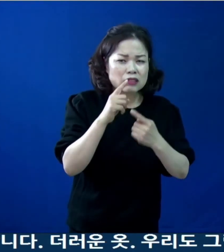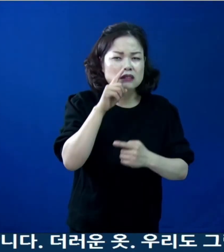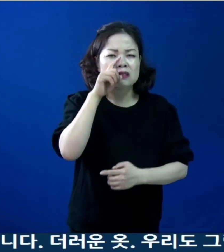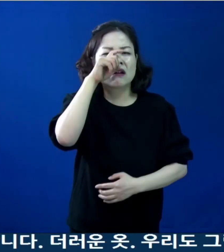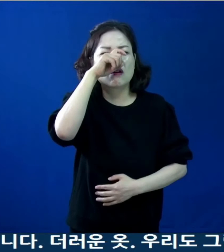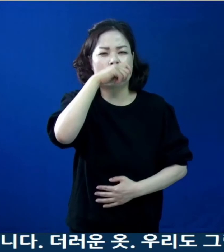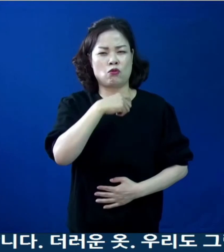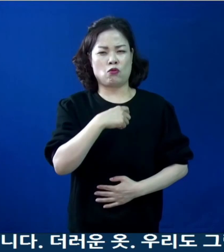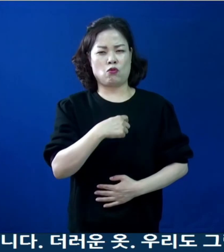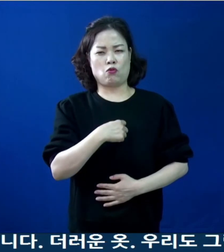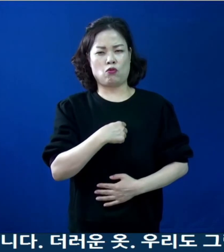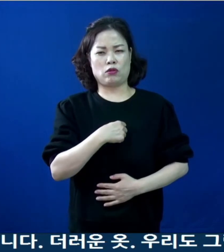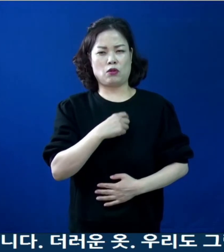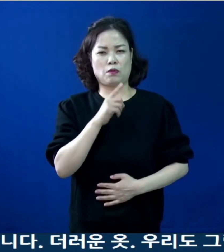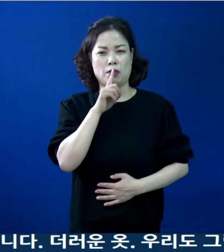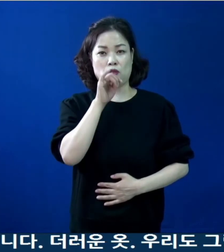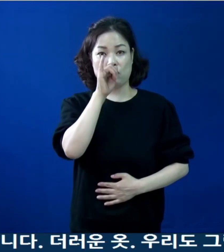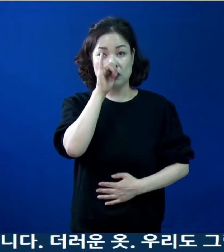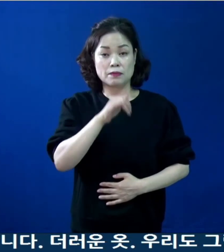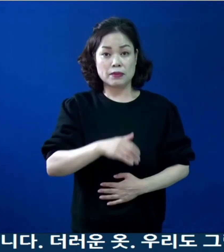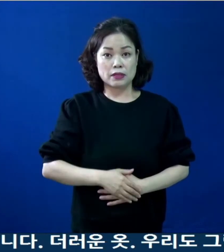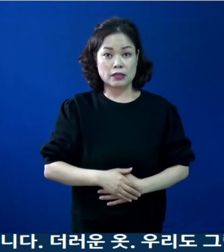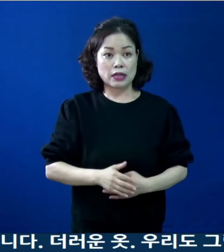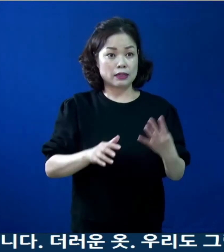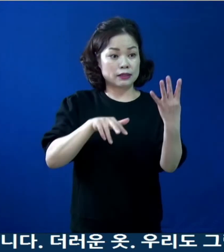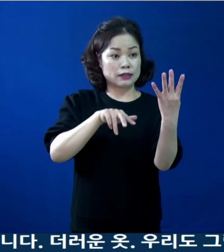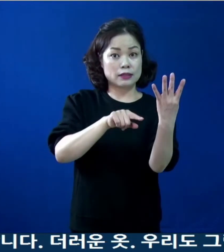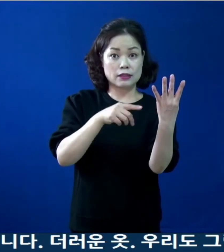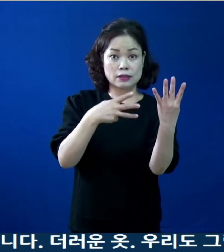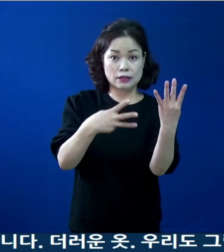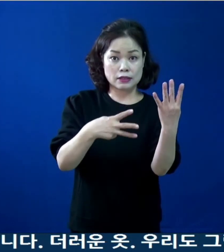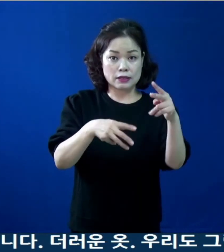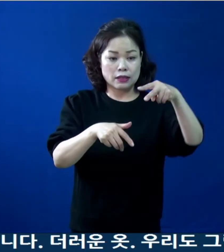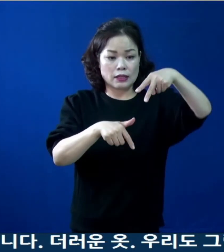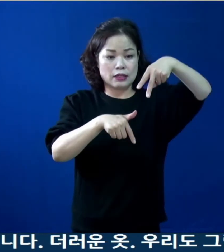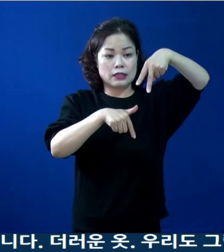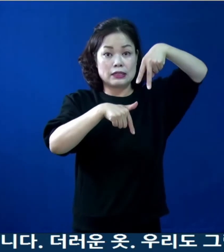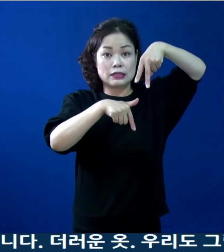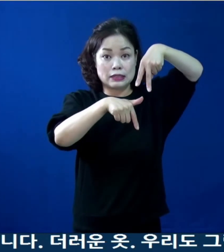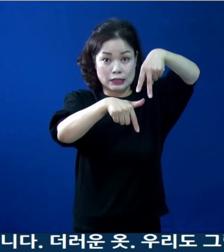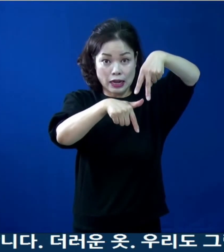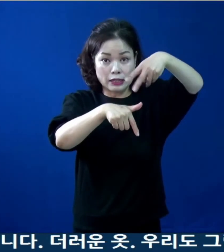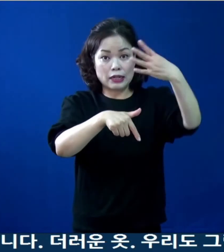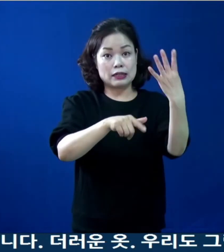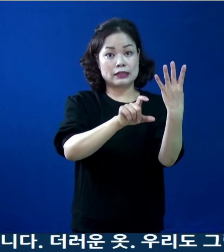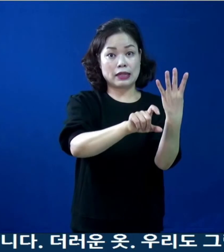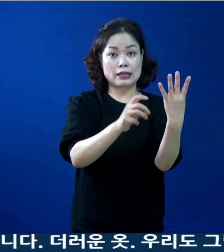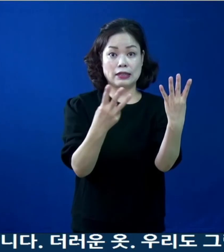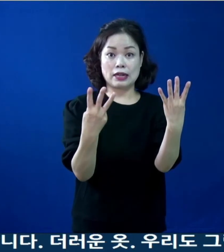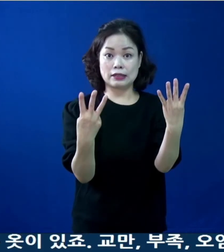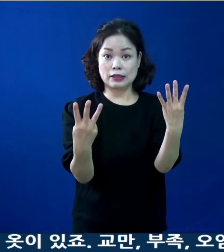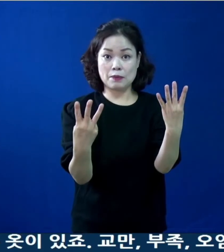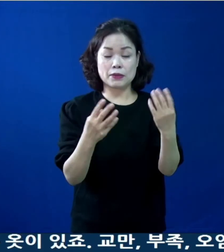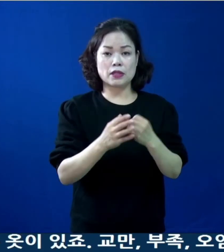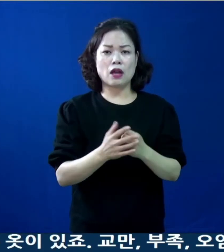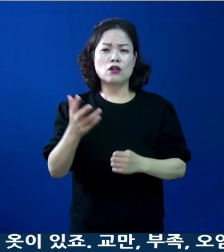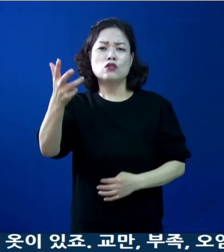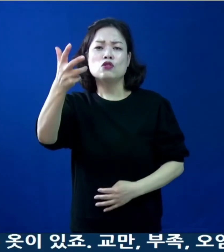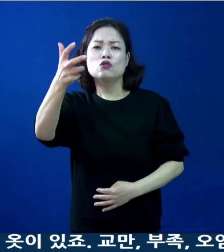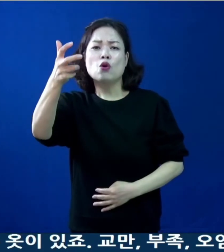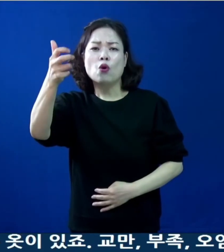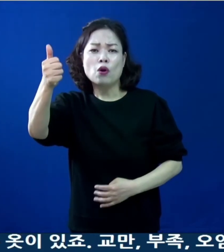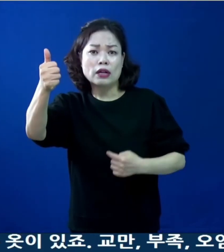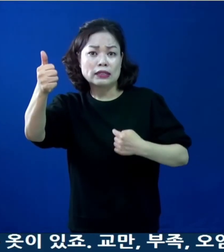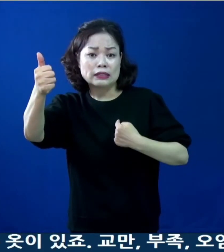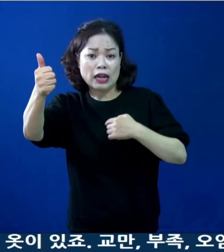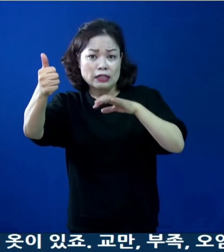옷이라고 볼 수 있겠습니다. 4절에서 스가랴서 3장 4절입니다. 제가 읽어드릴게요. 여호와께서